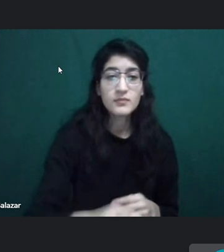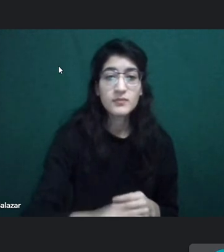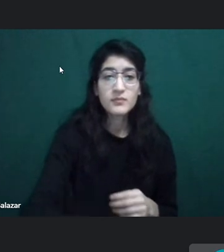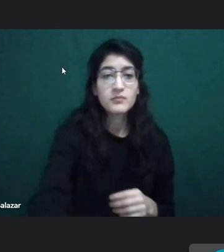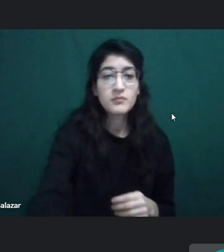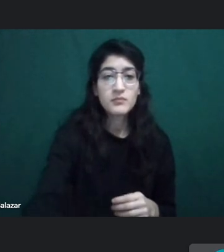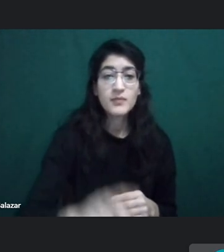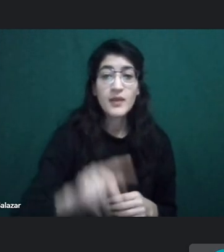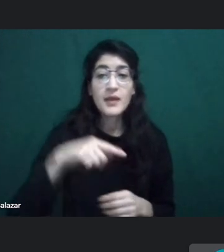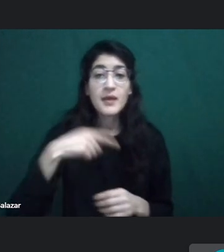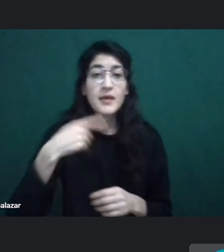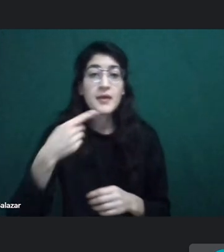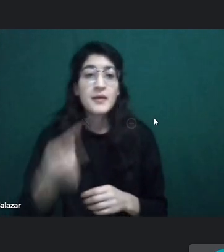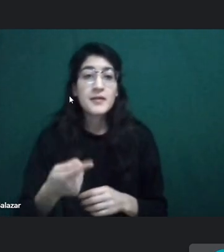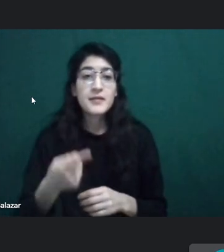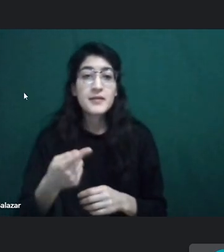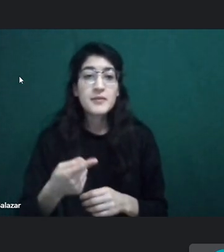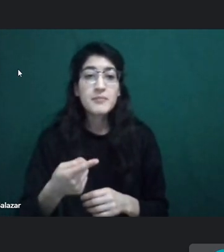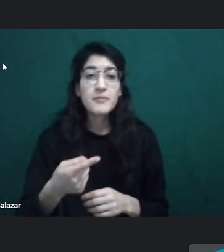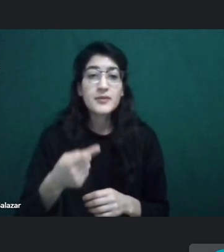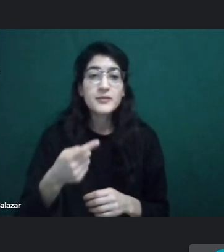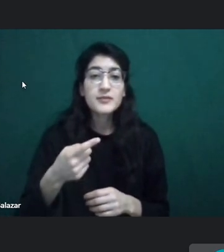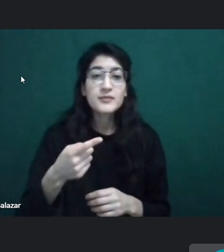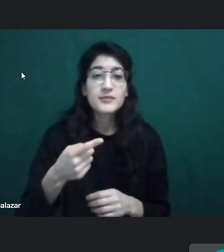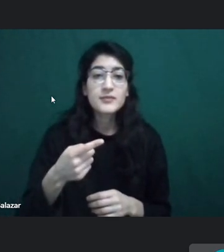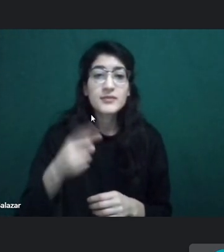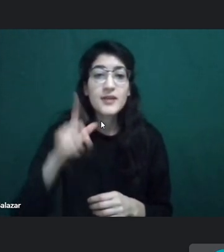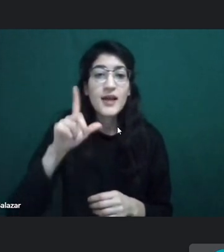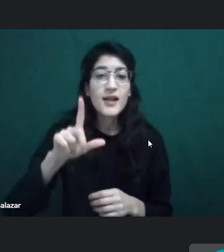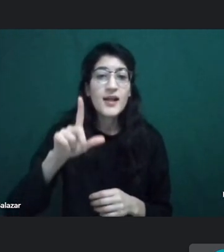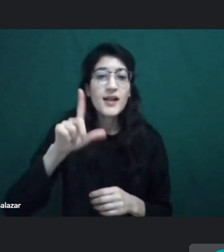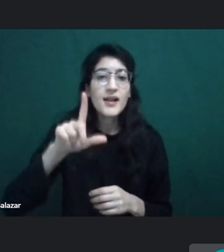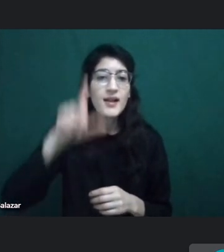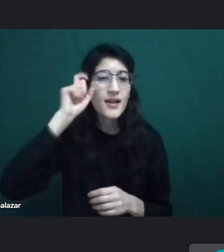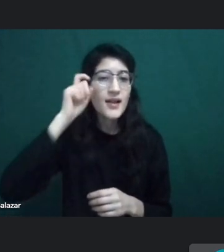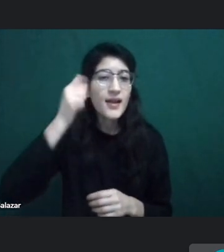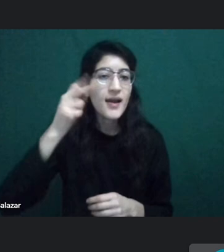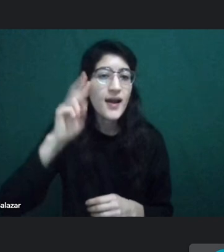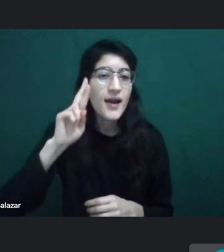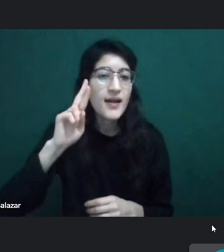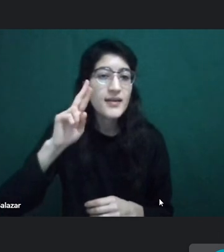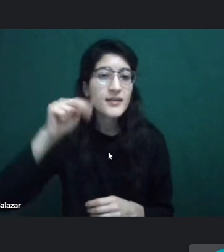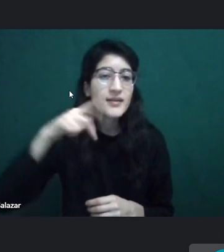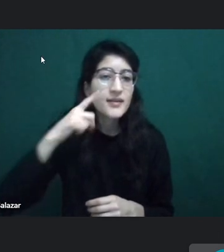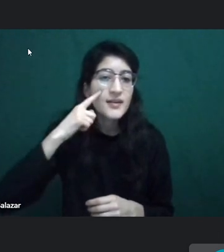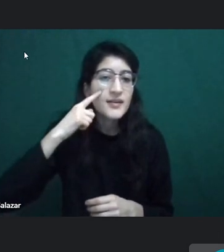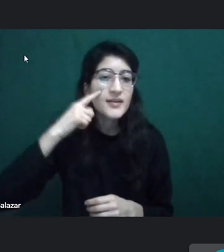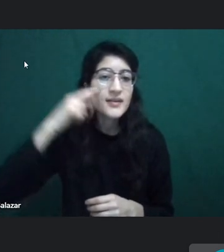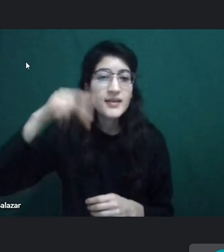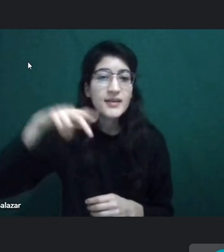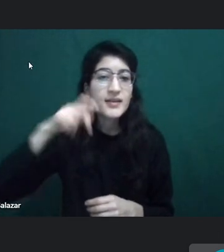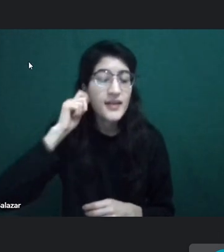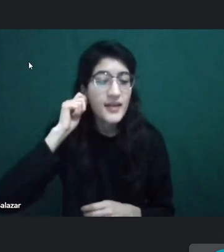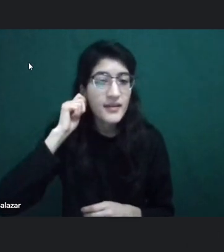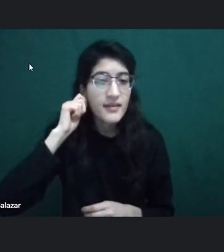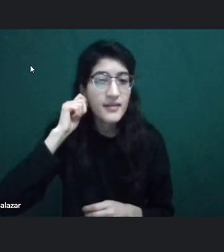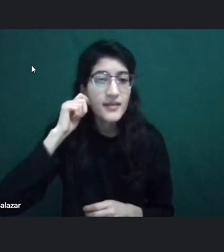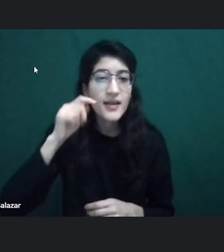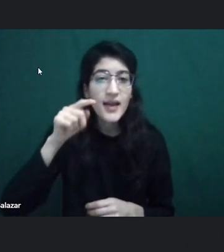environments. Ese sí, ING ahí, ¿cómo que está? Como premodificador de